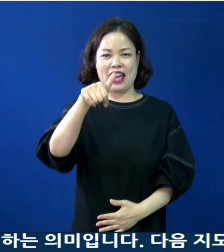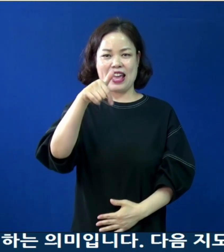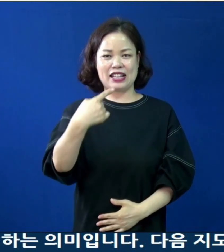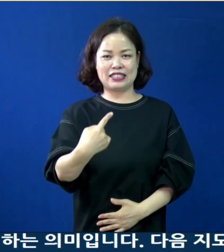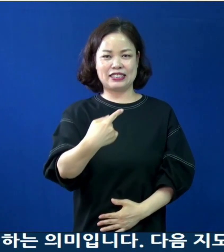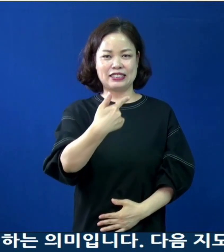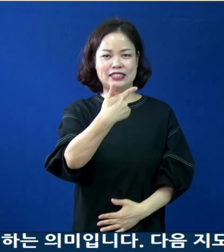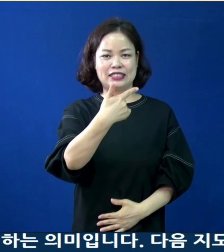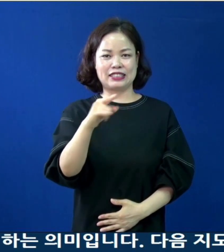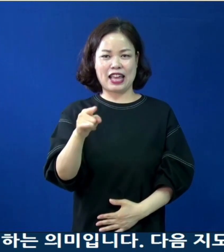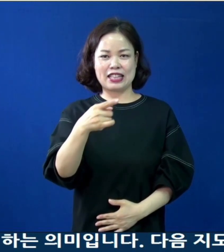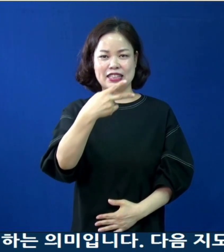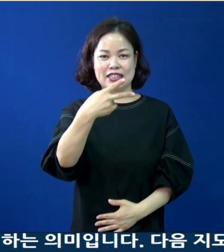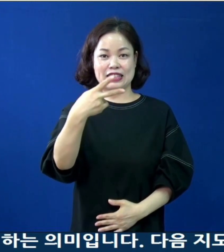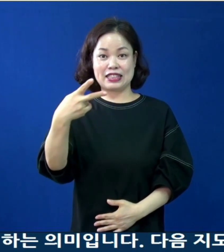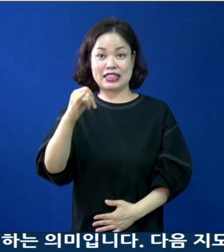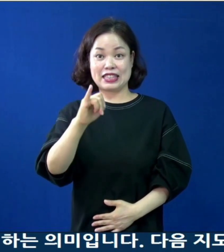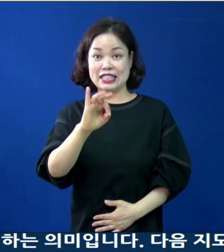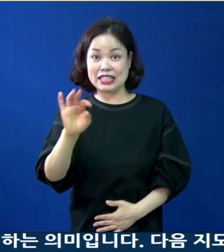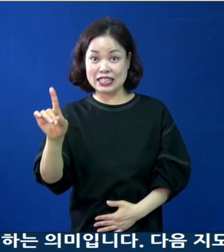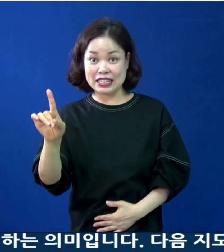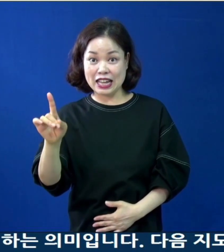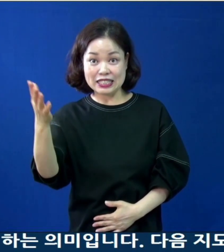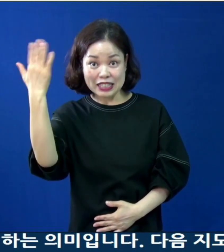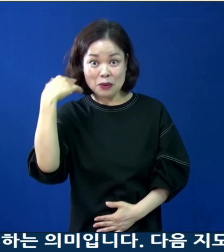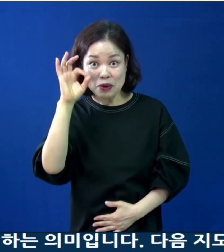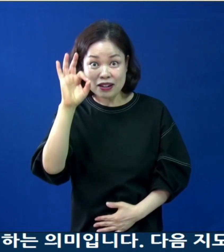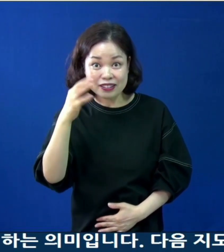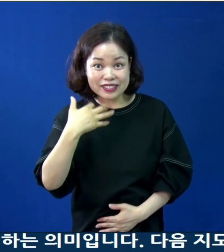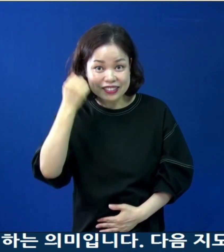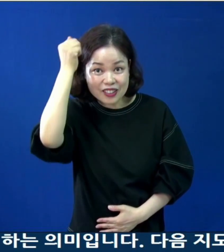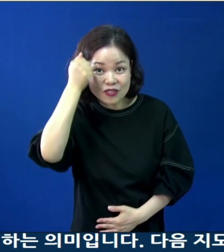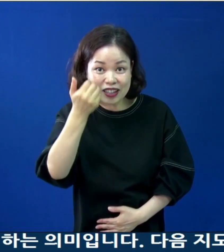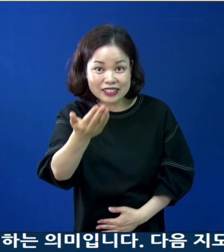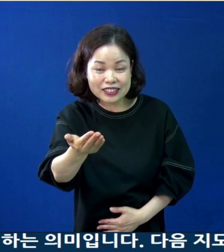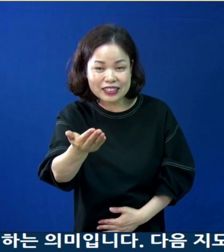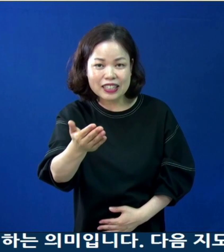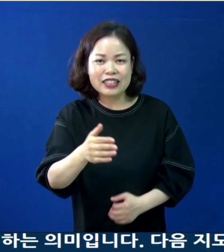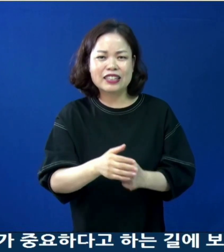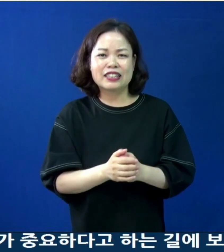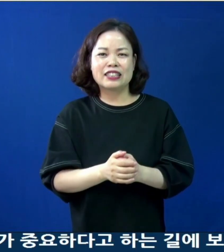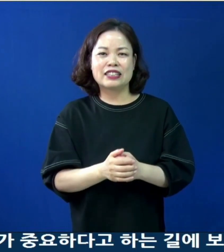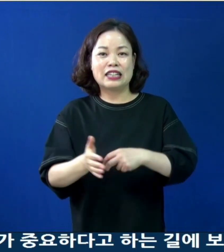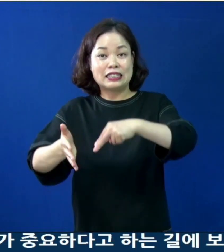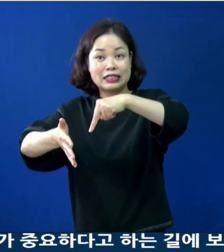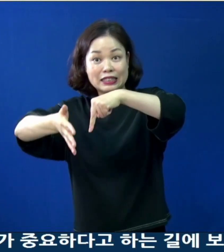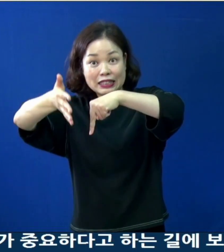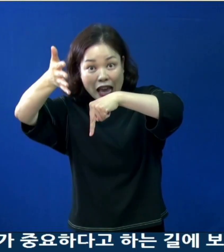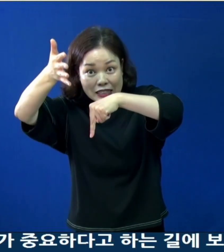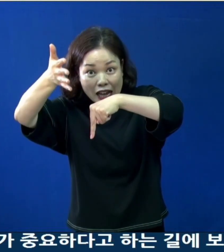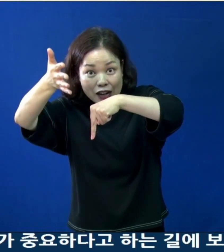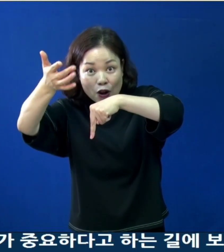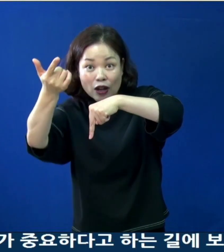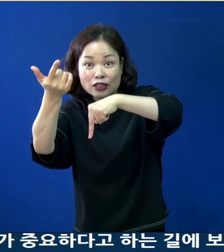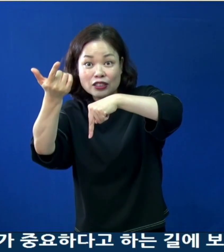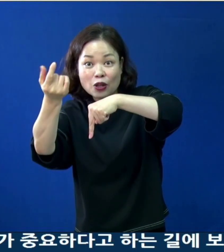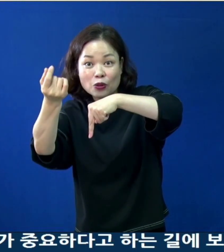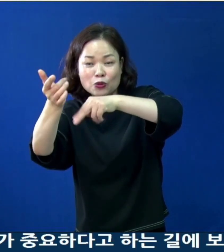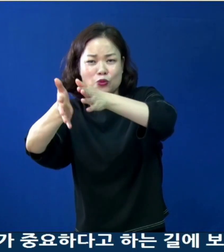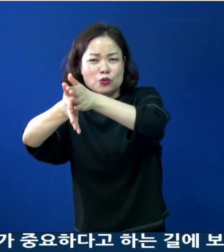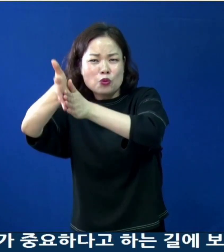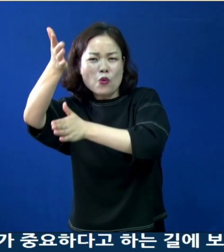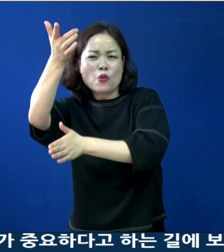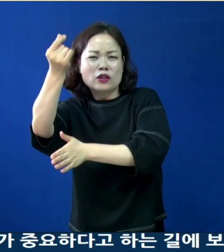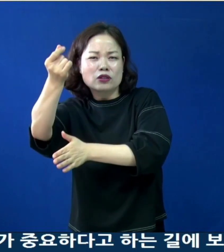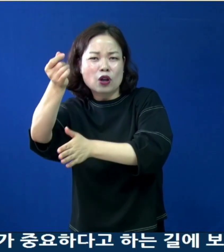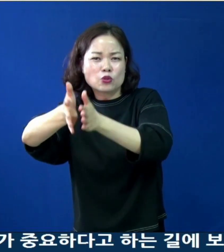빌립보에서 한번 보셨잖아요. 도시 중앙으로 길이 흐르는 거 기억나시죠? 데살로니가도 똑같은 모델이죠. 그래서 이제